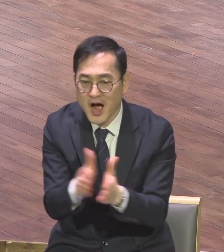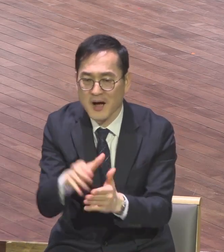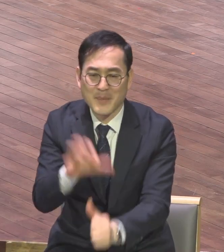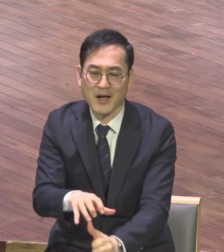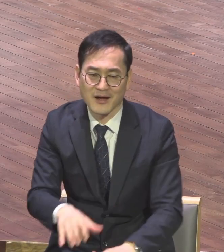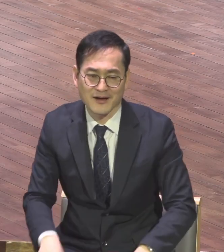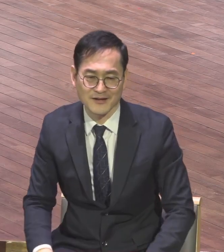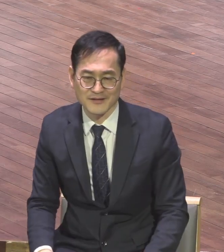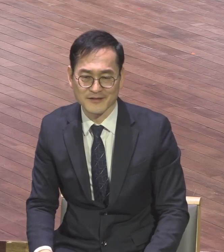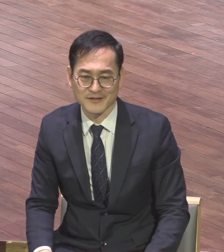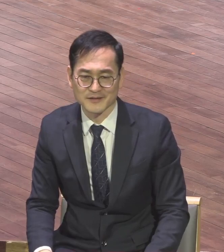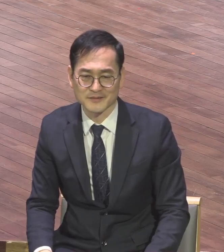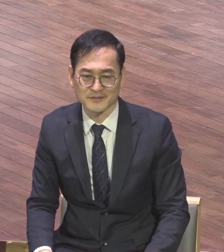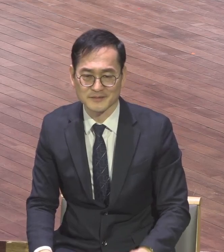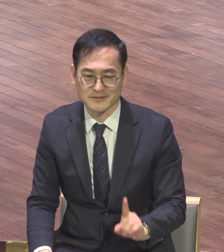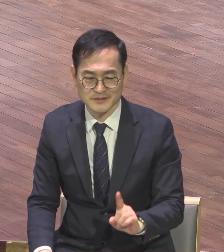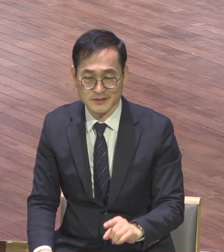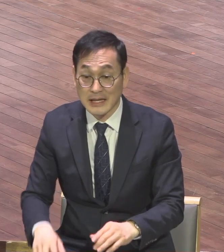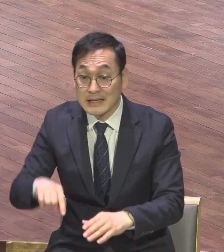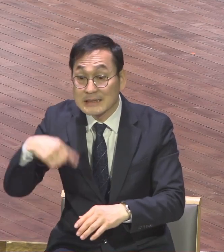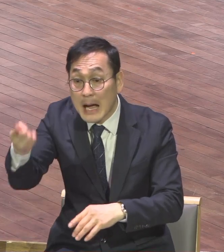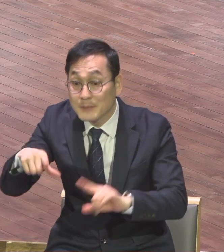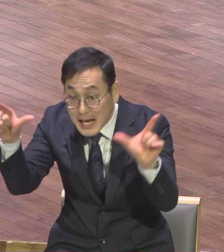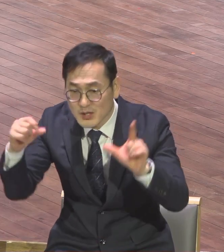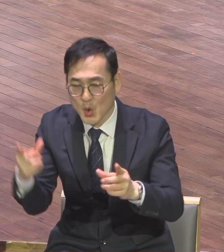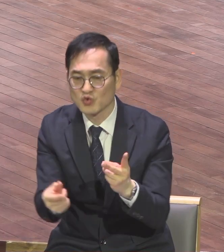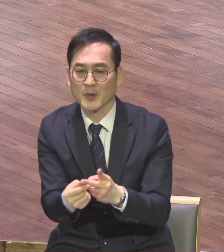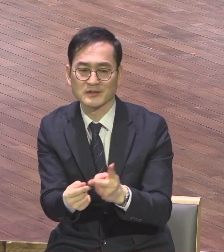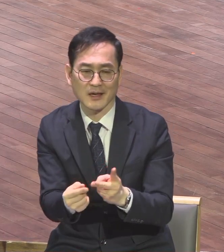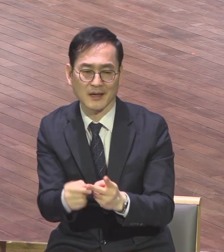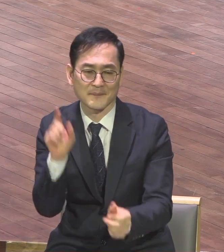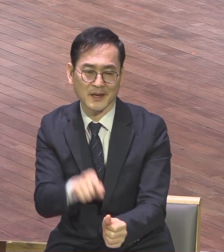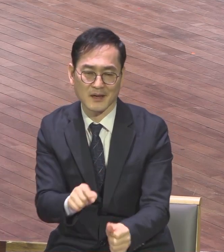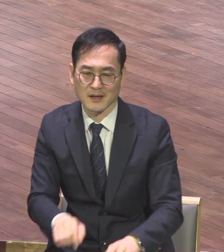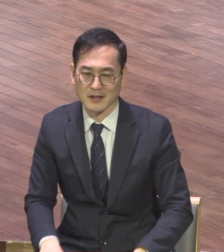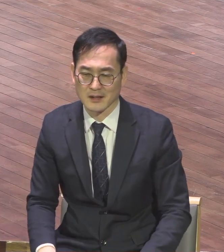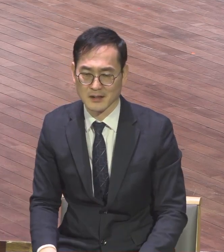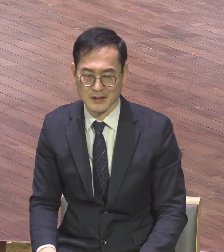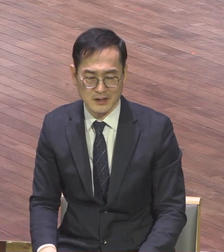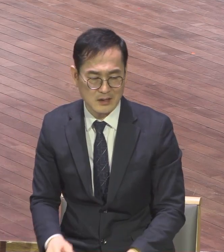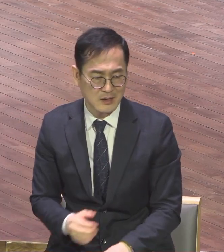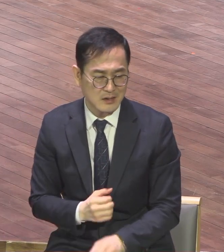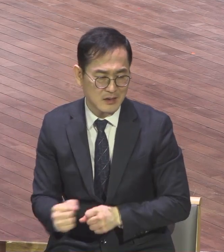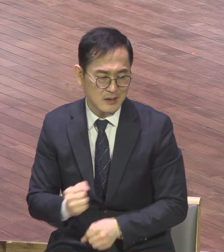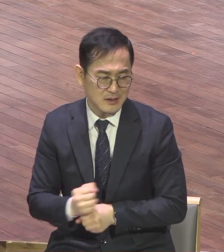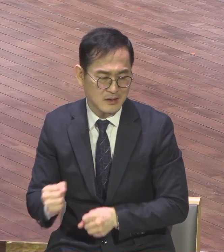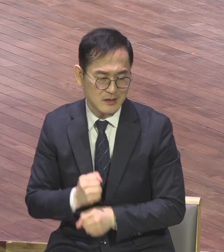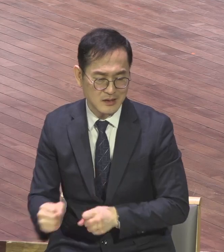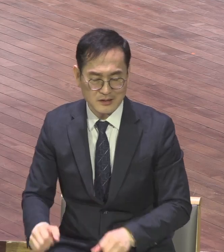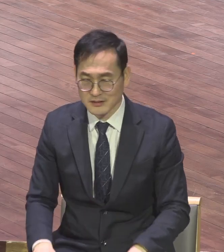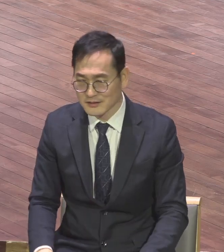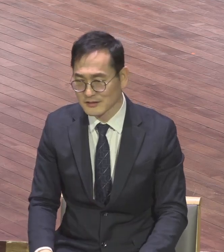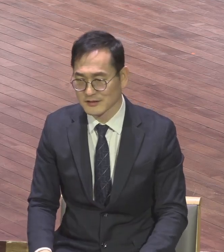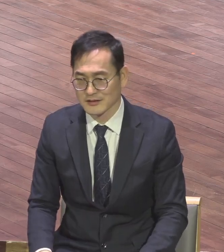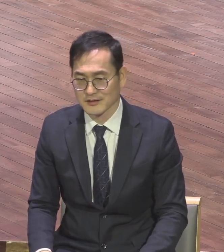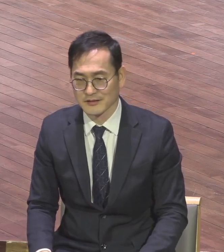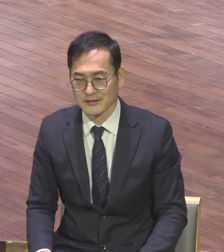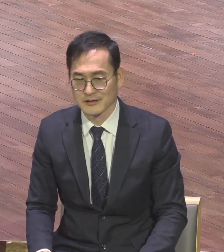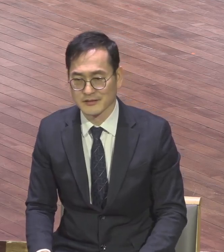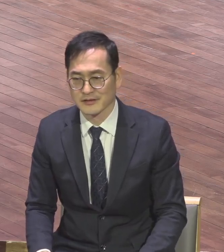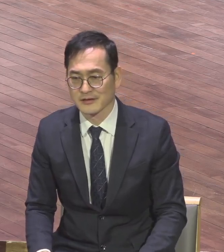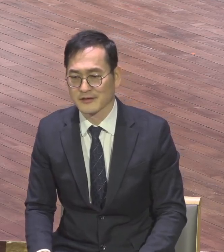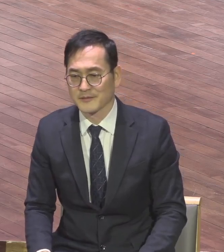한 명만 나오면 이제 그래도 조용했는데 그 다음 한 명 또 나왔어요. 야, 이제는 이제 난리가 난 거죠. 그때 진짜 그때 분위기가 그랬습니다.